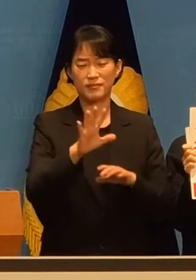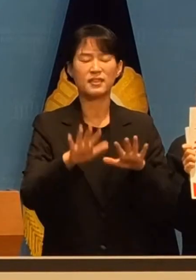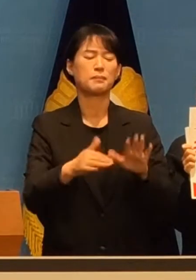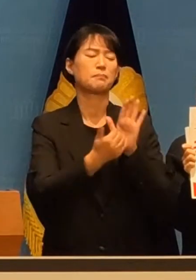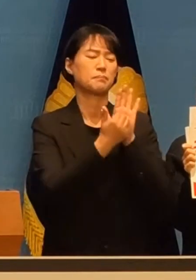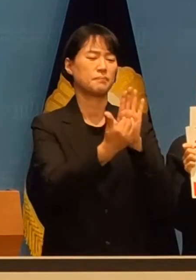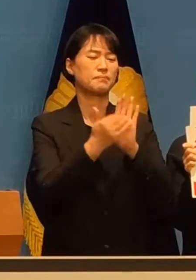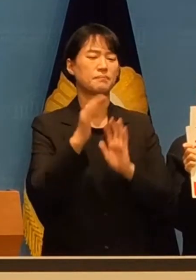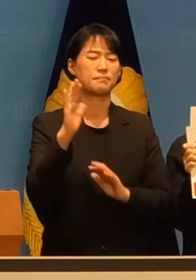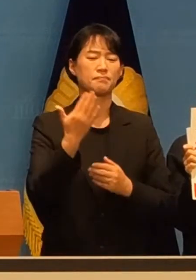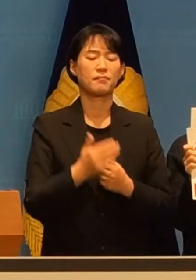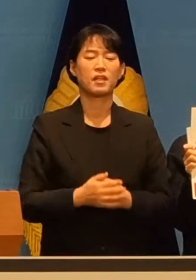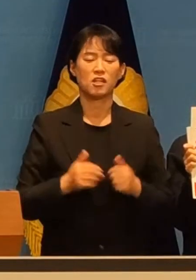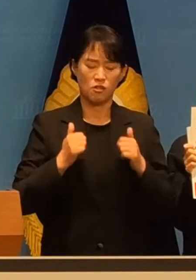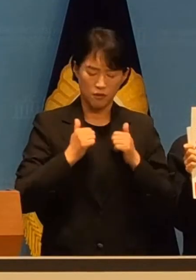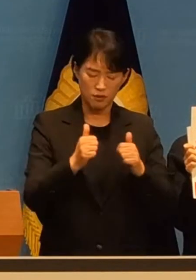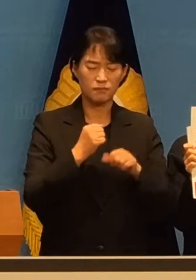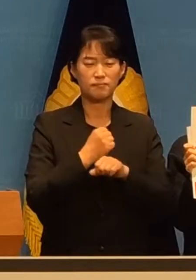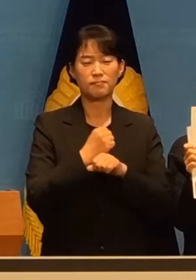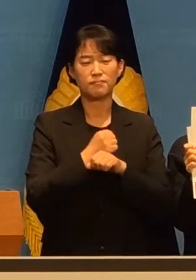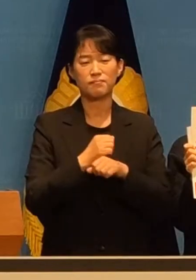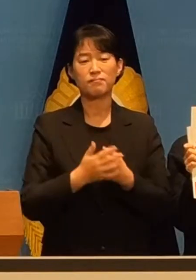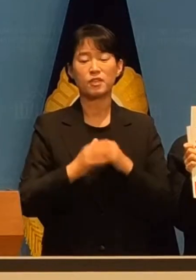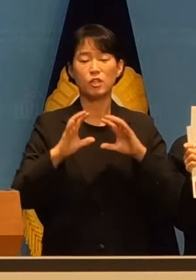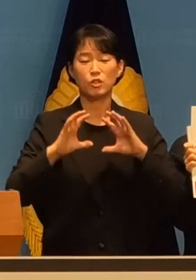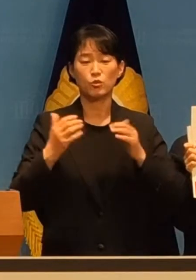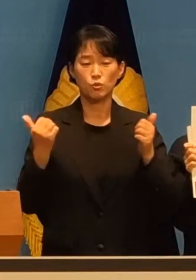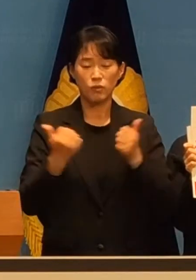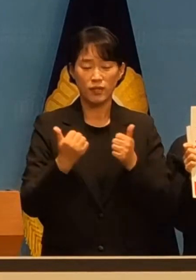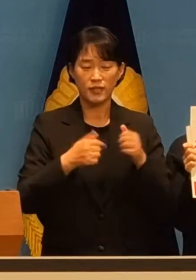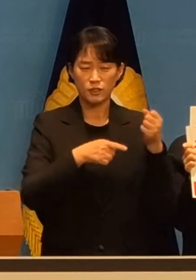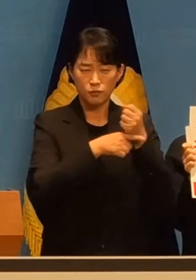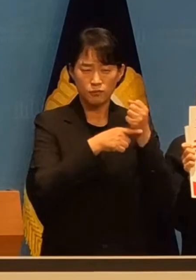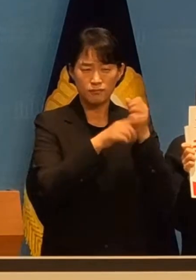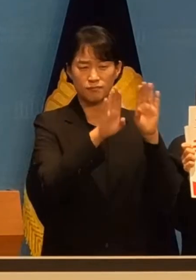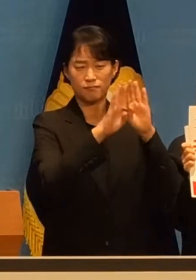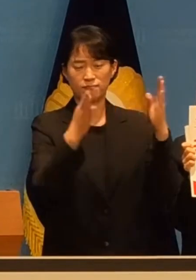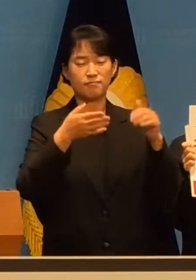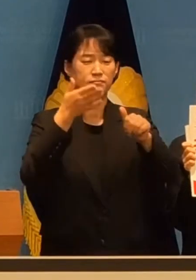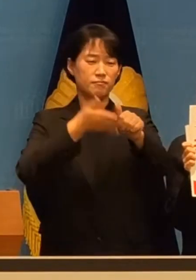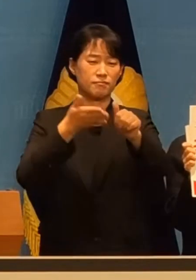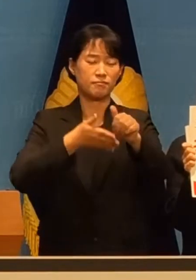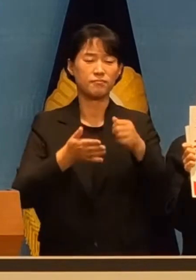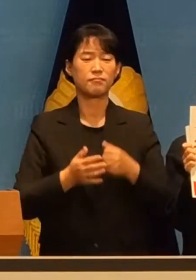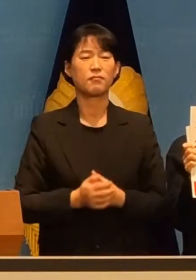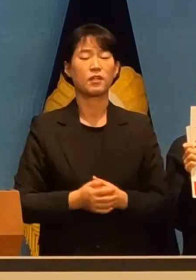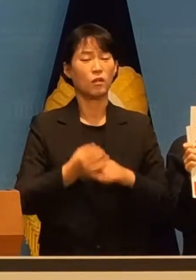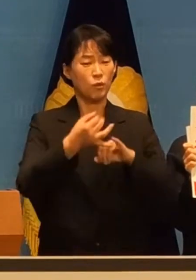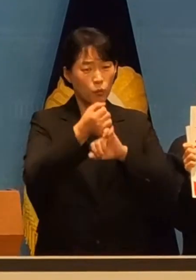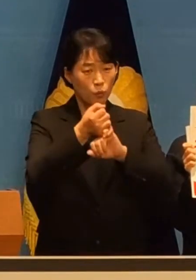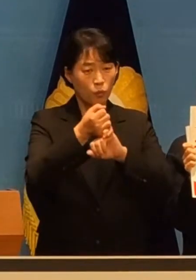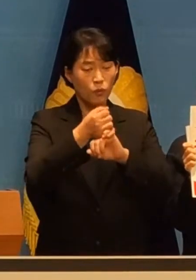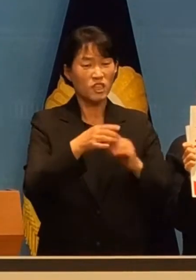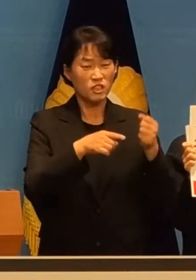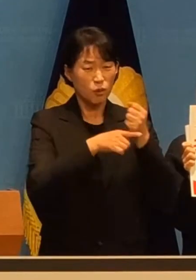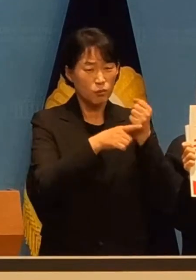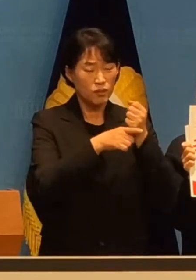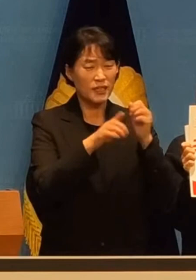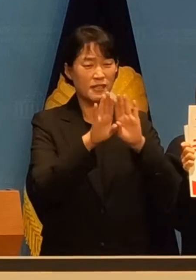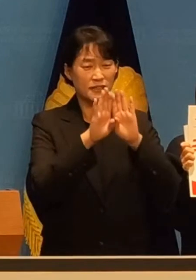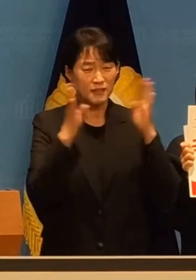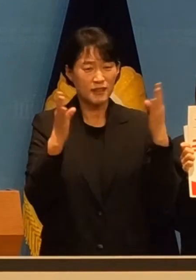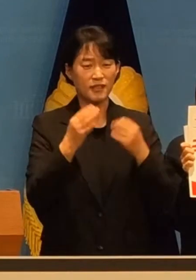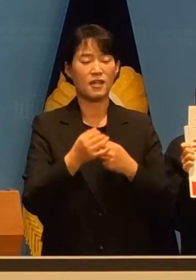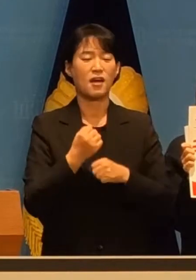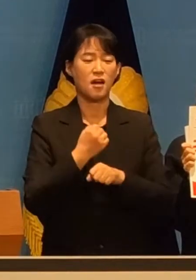합니다. 열심히 하겠습니다. 국회 청문회 개최 요구합니다. 꼭 청문회 개최가